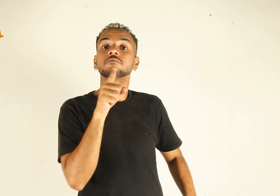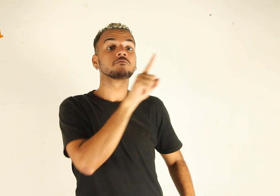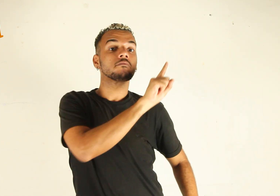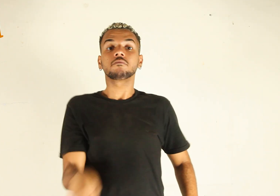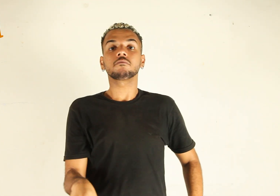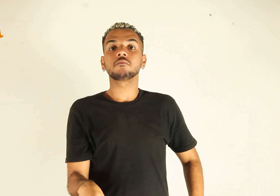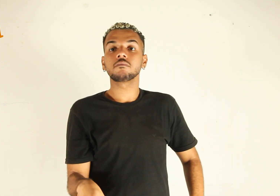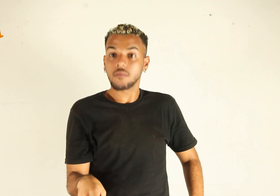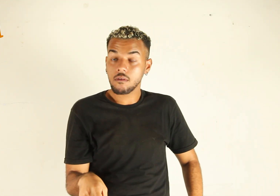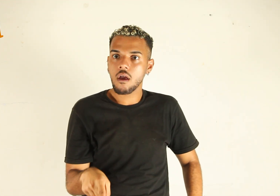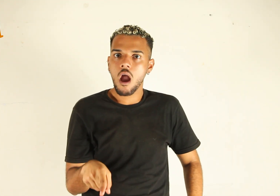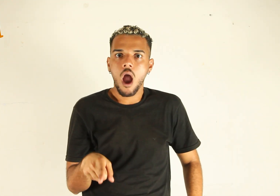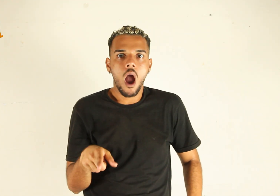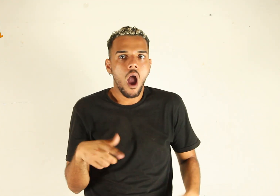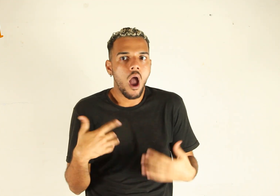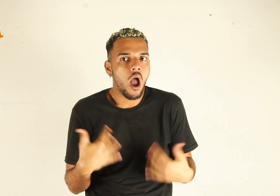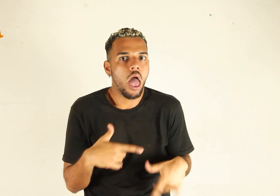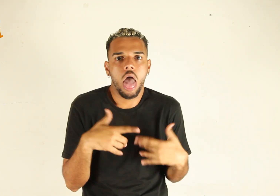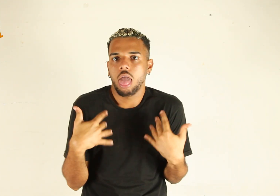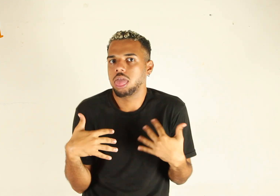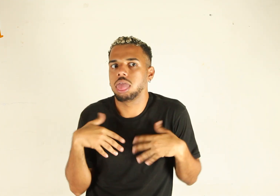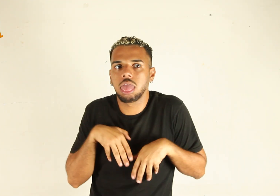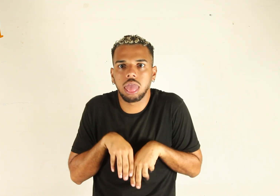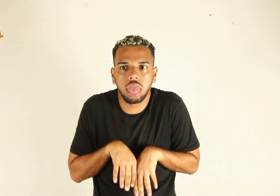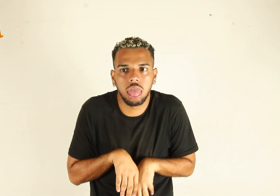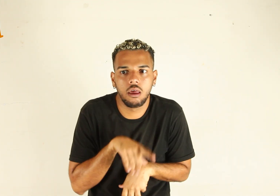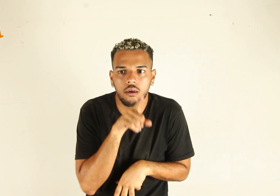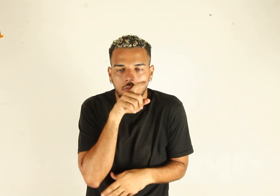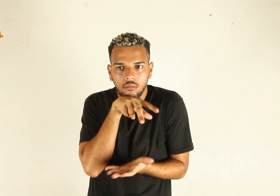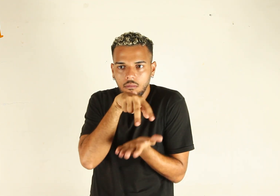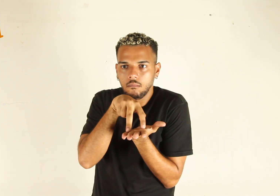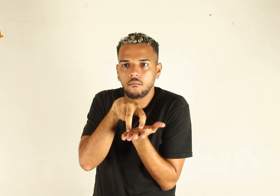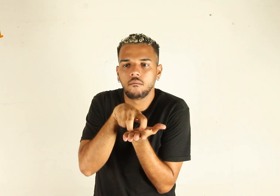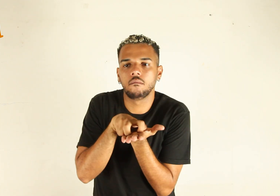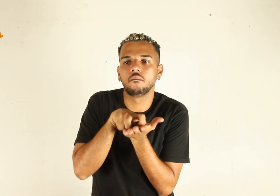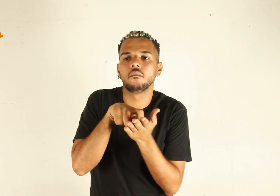demonstrou grande eloquência e recusou o pagamento de qualquer tributo à coroa portuguesa.